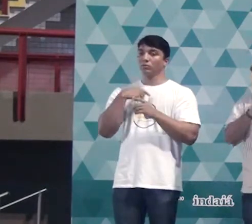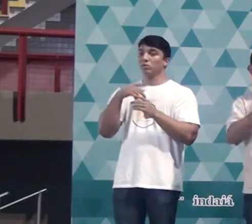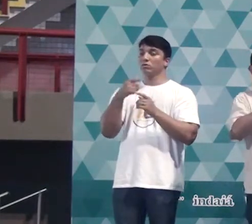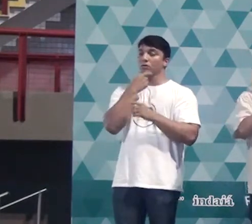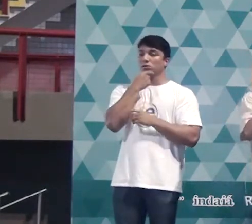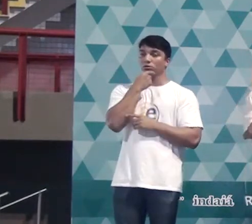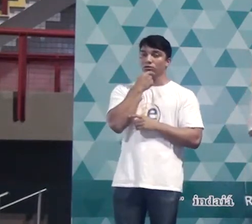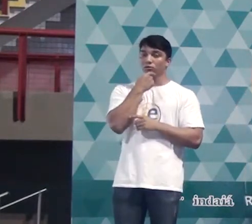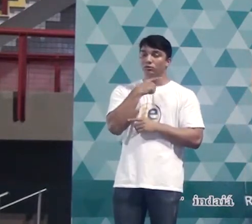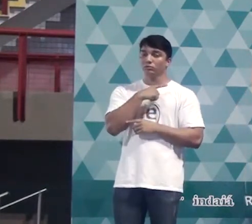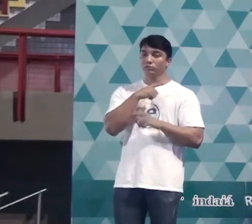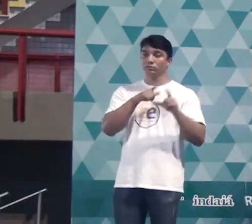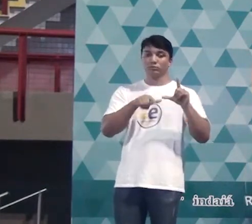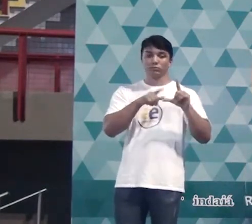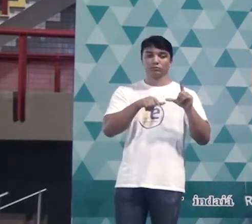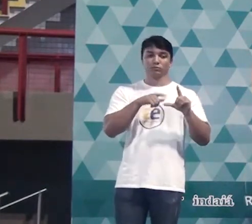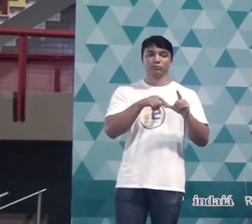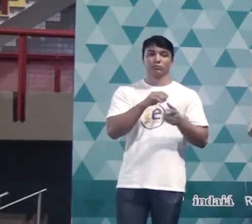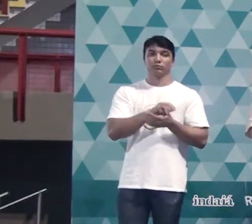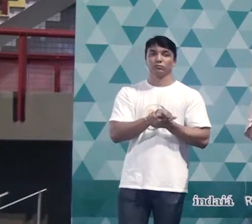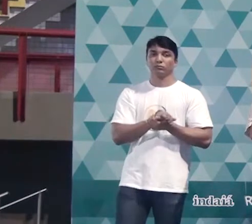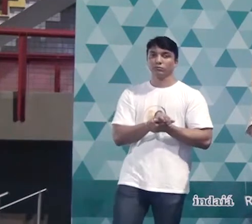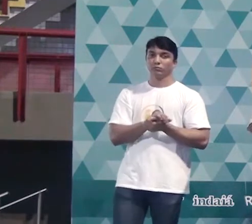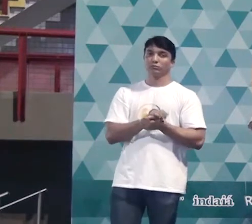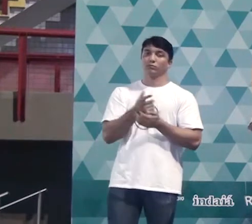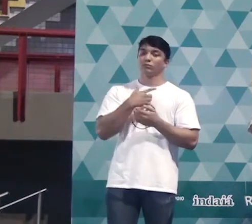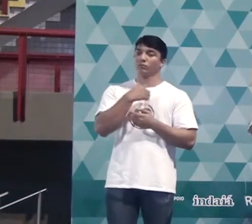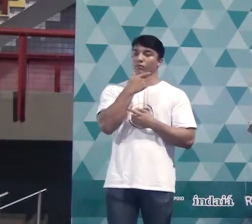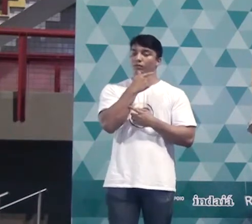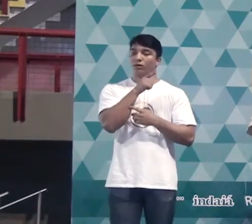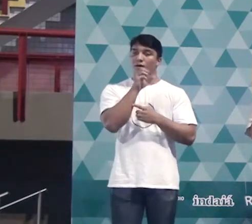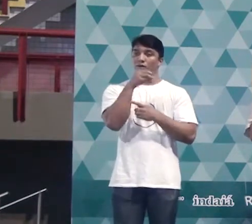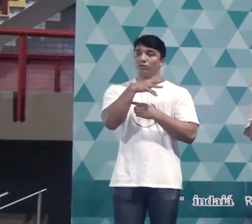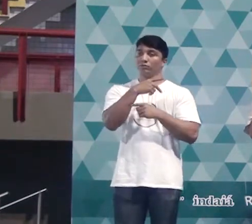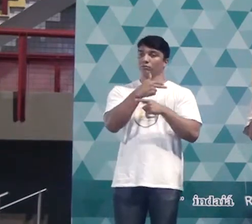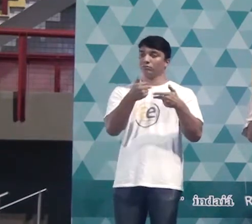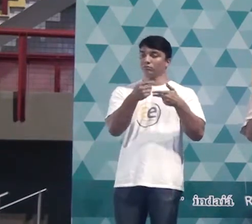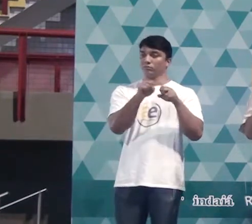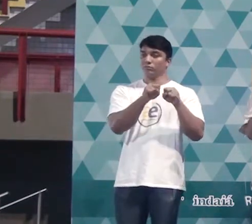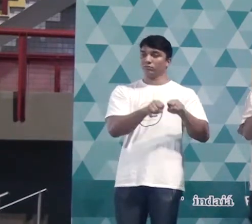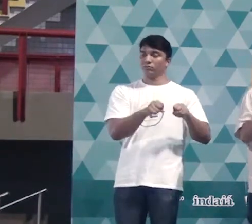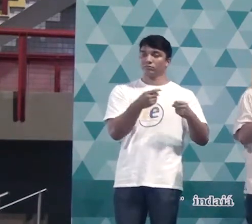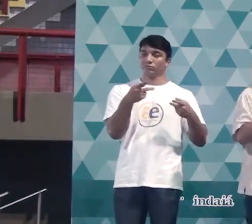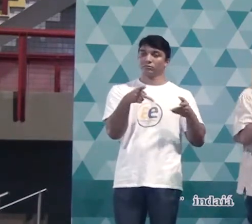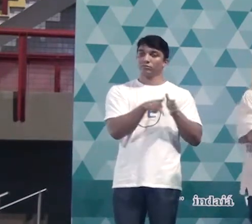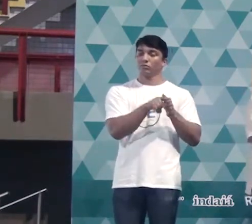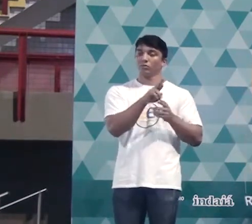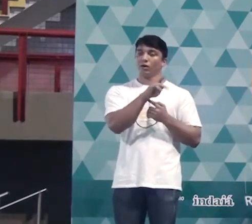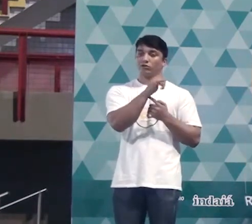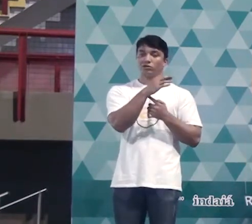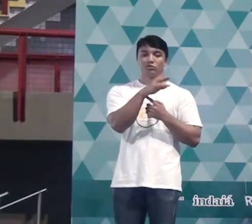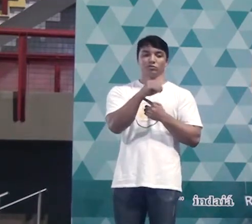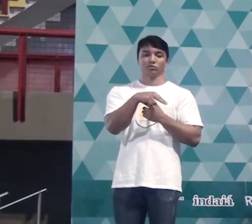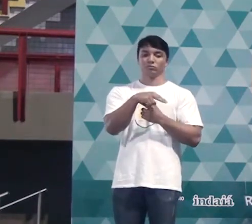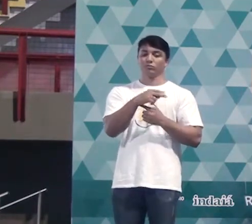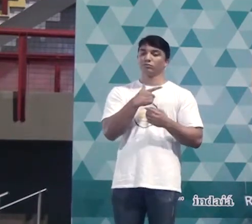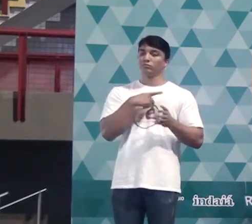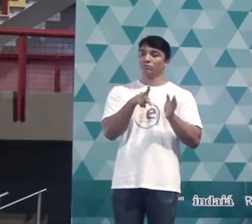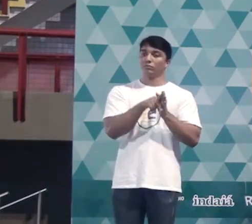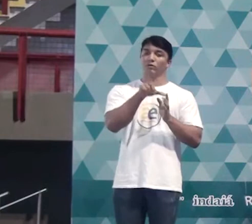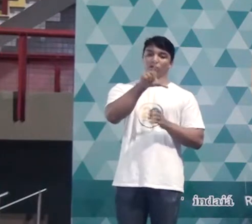inglês. Eu também não vou lembrar como é que é. Lighting Amplification System Laser of Radiation. Alguma coisa assim.